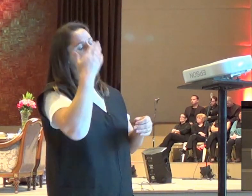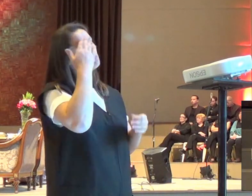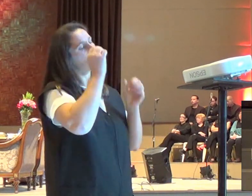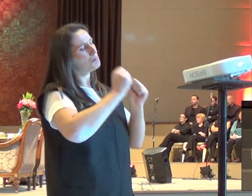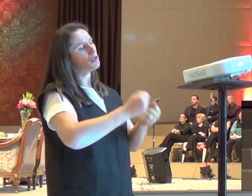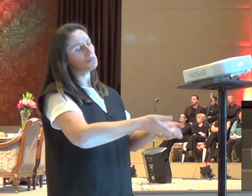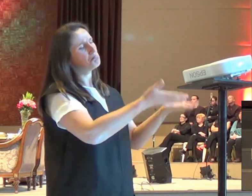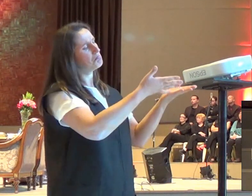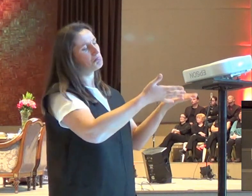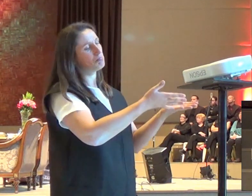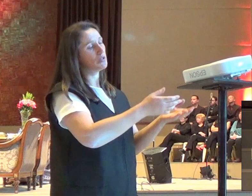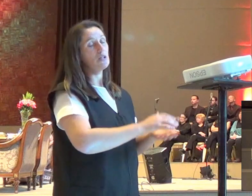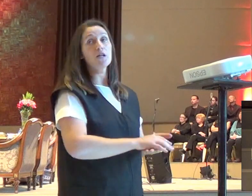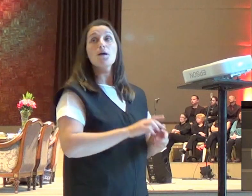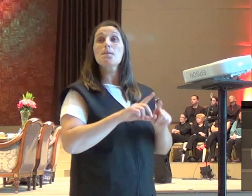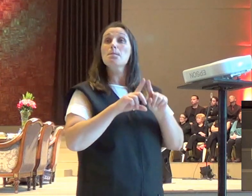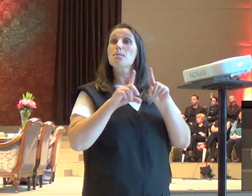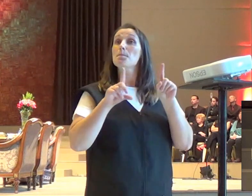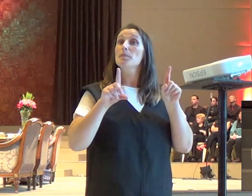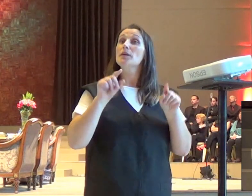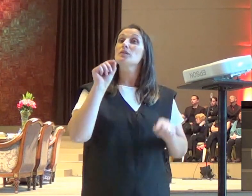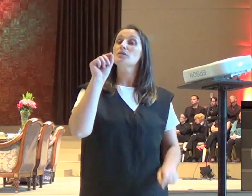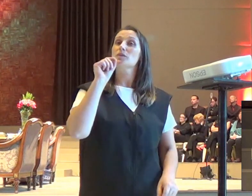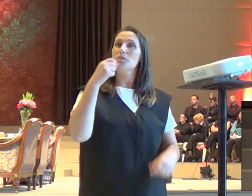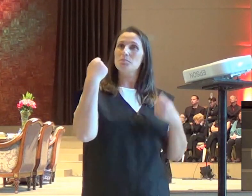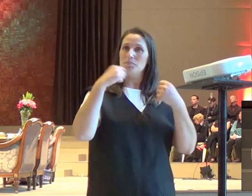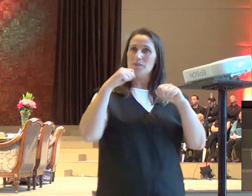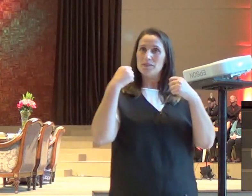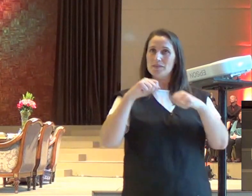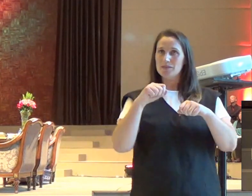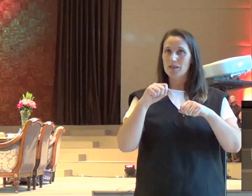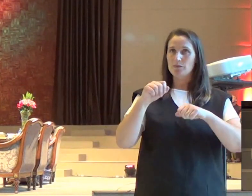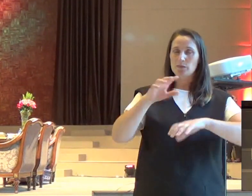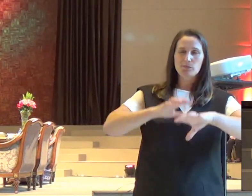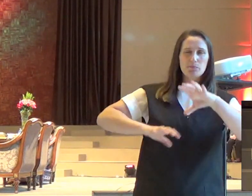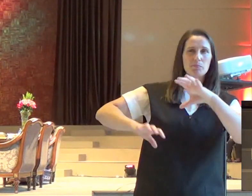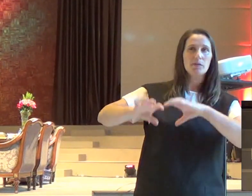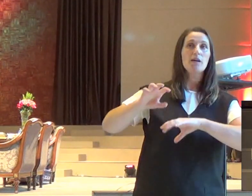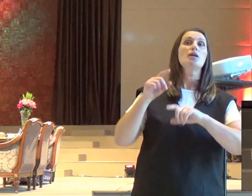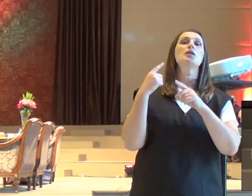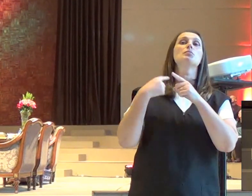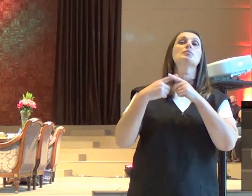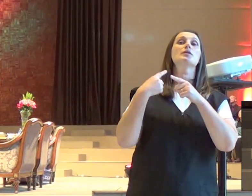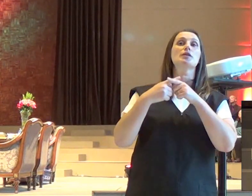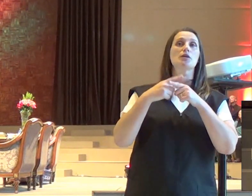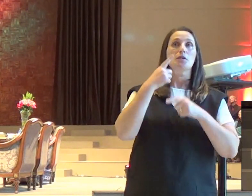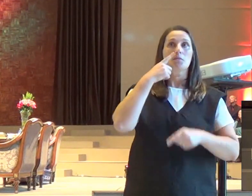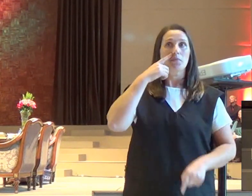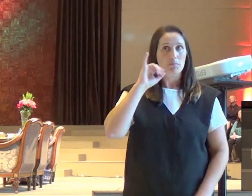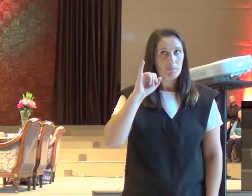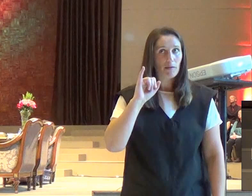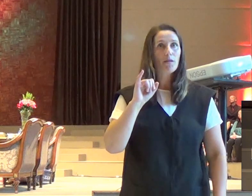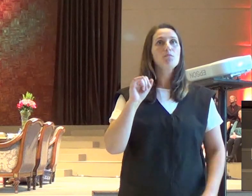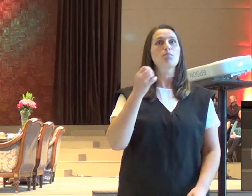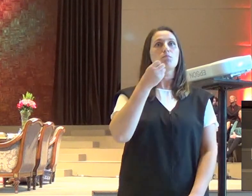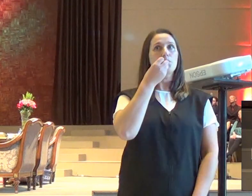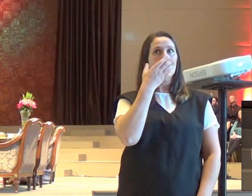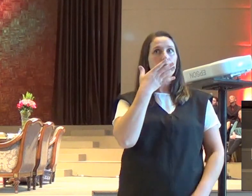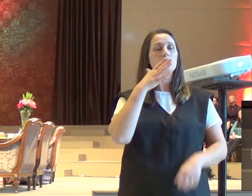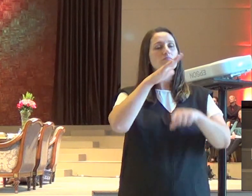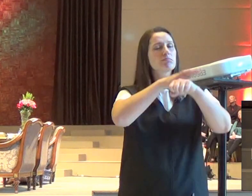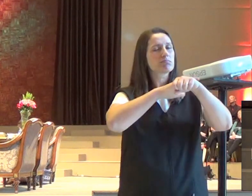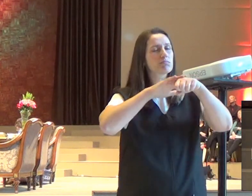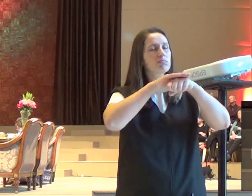fazer só que a gente tinha que se preparar porque o papai era bom de conversa ele sabia argumentar